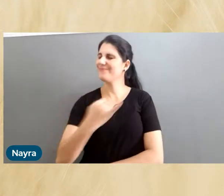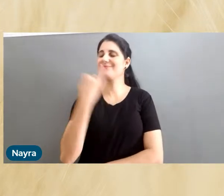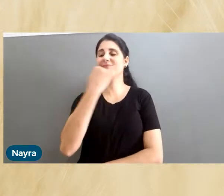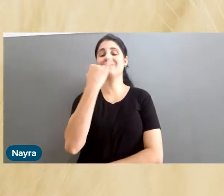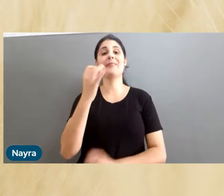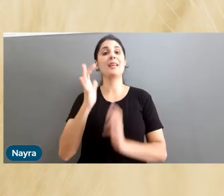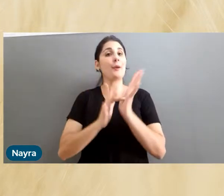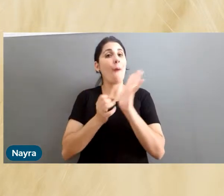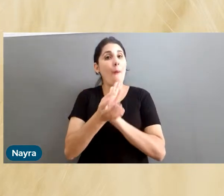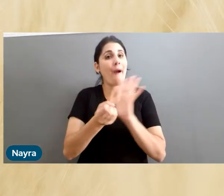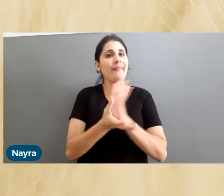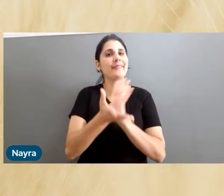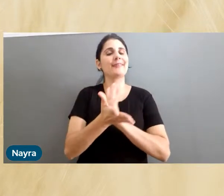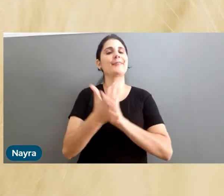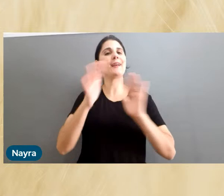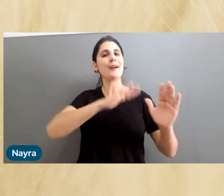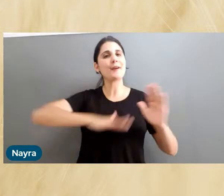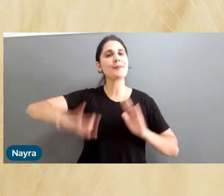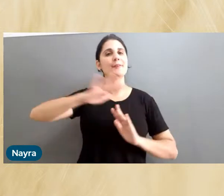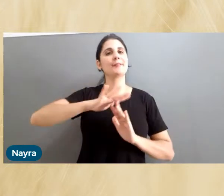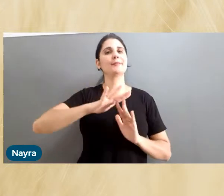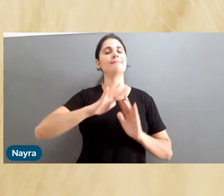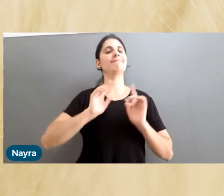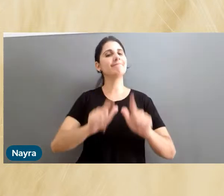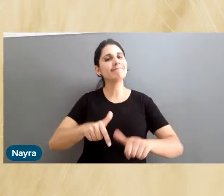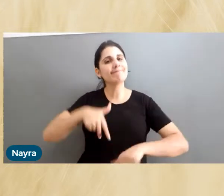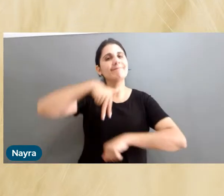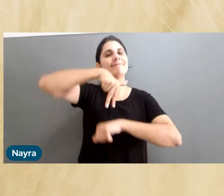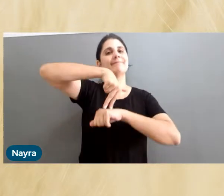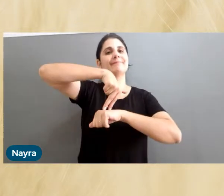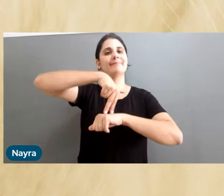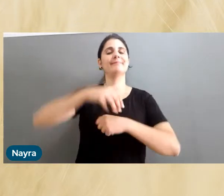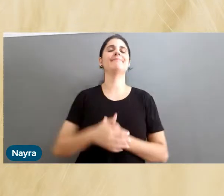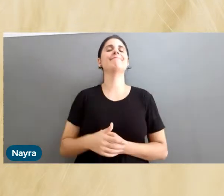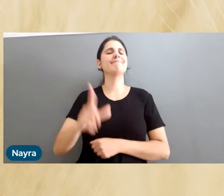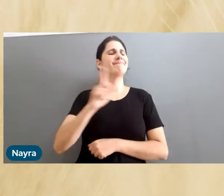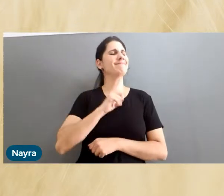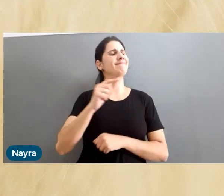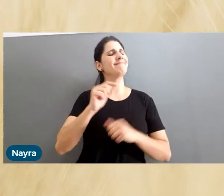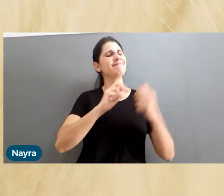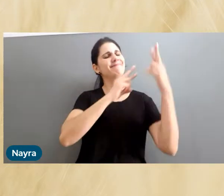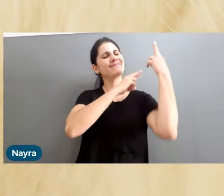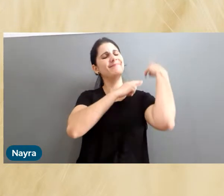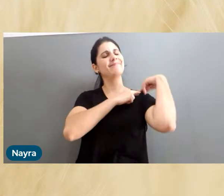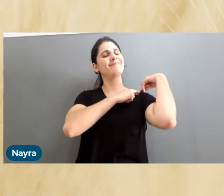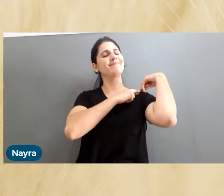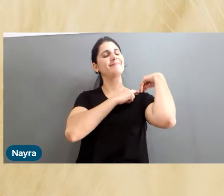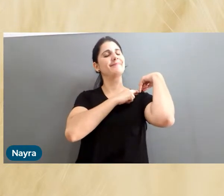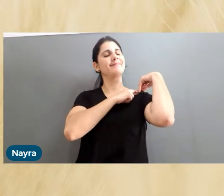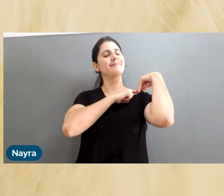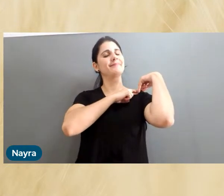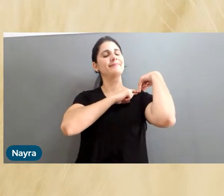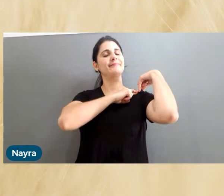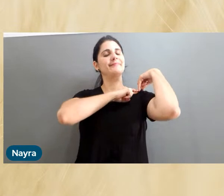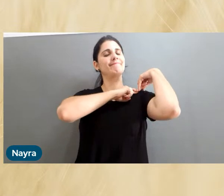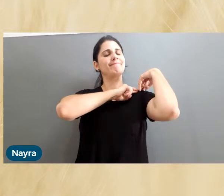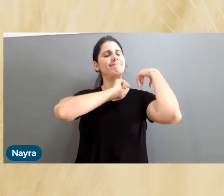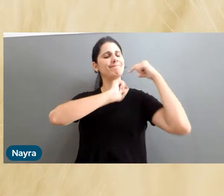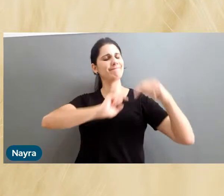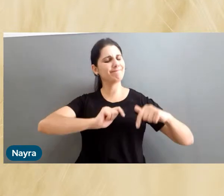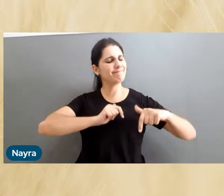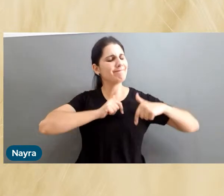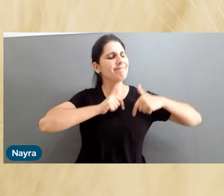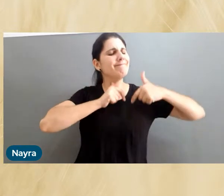Cristo, na posição em que ele se encontra, tem tarefas, responsabilidades, das quais ele